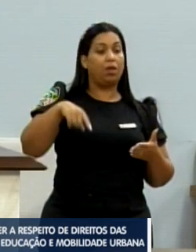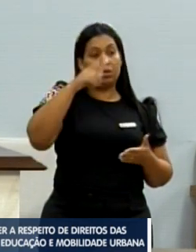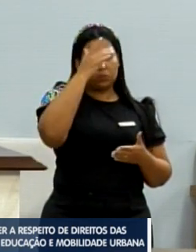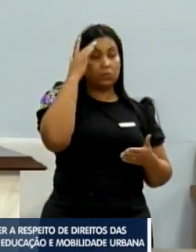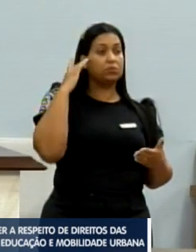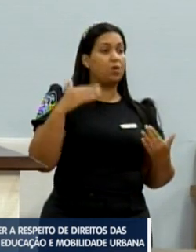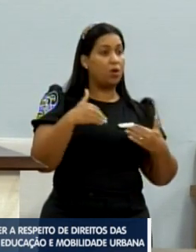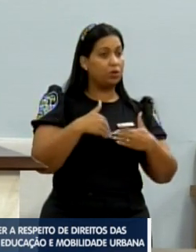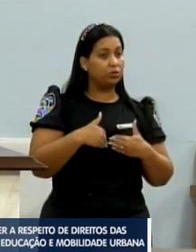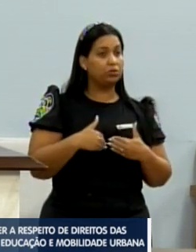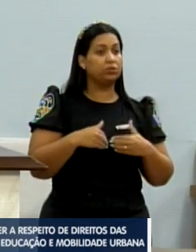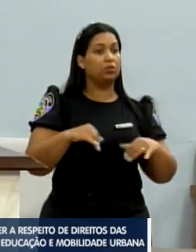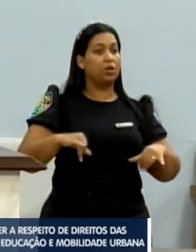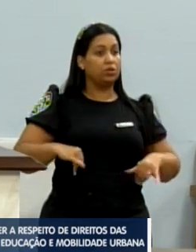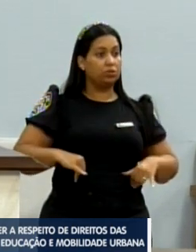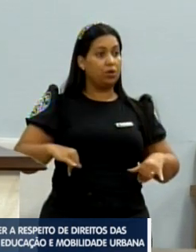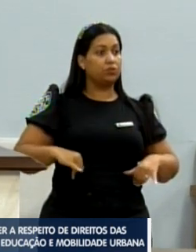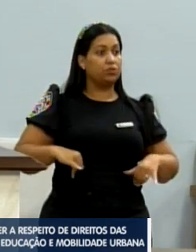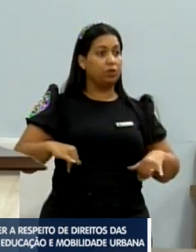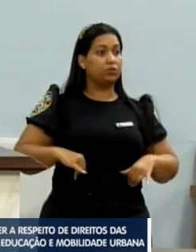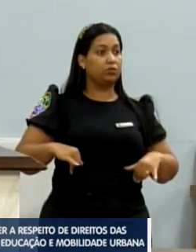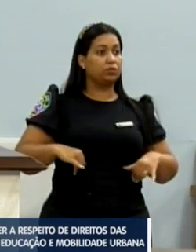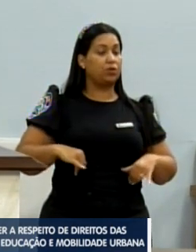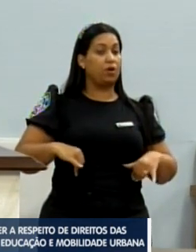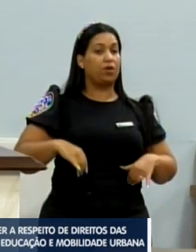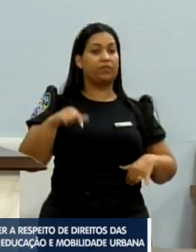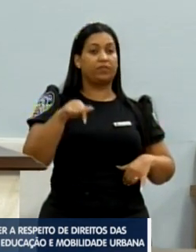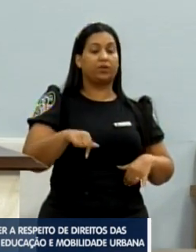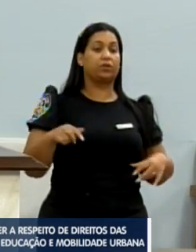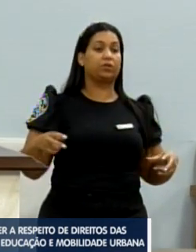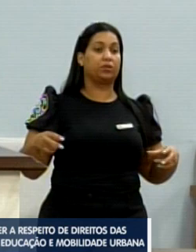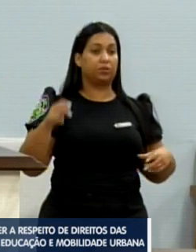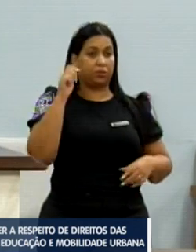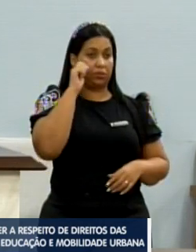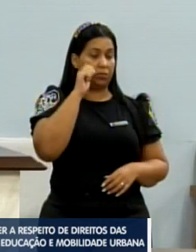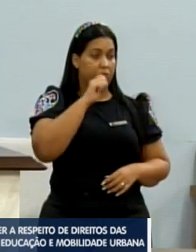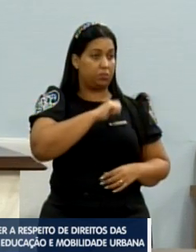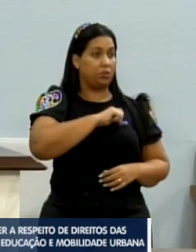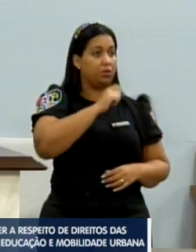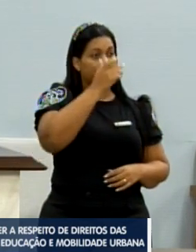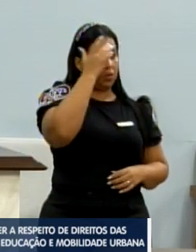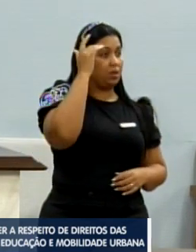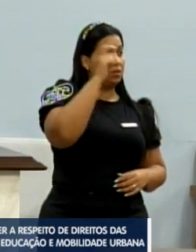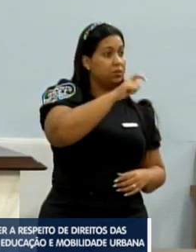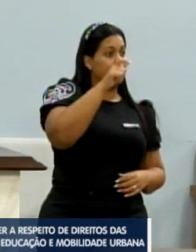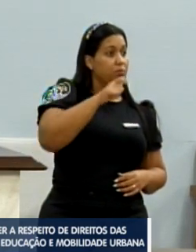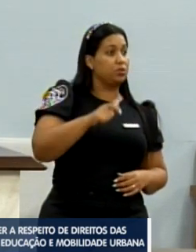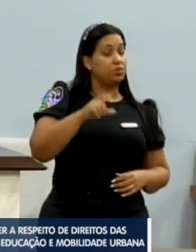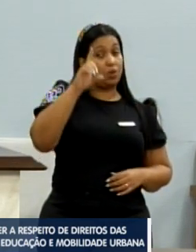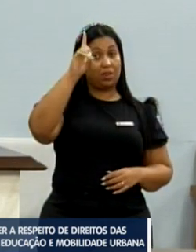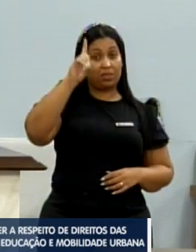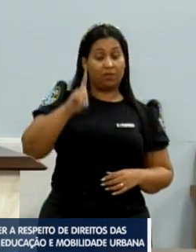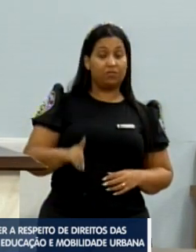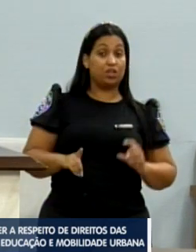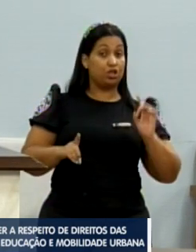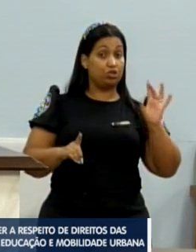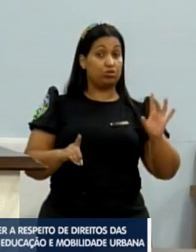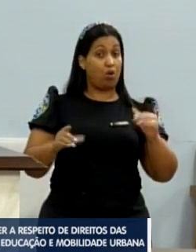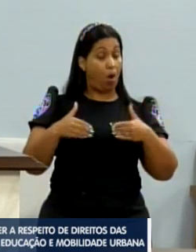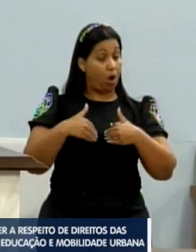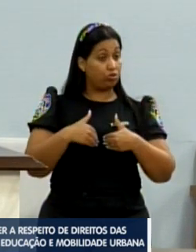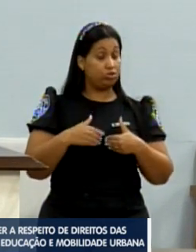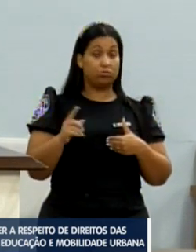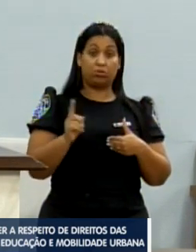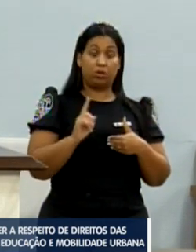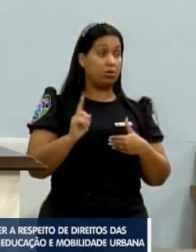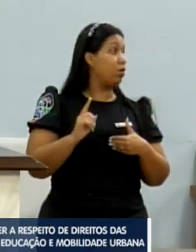sofrem demais no poder público aqui da nossa cidade. Mas as pessoas com deficiência não são só os autistas.